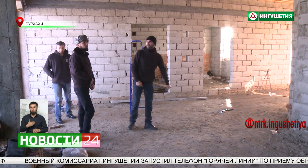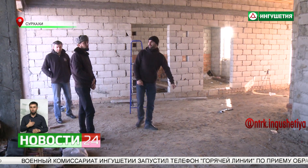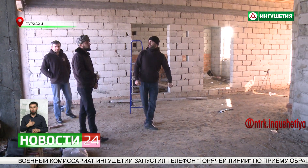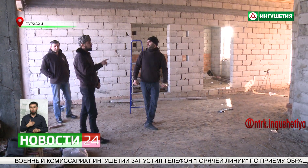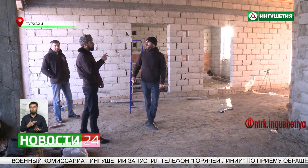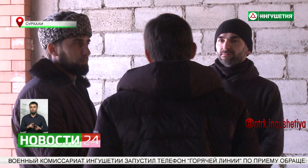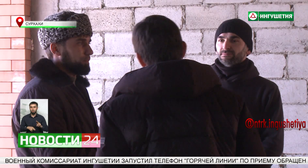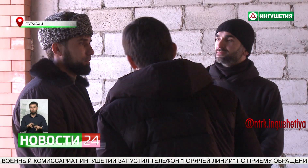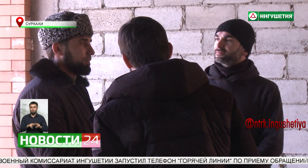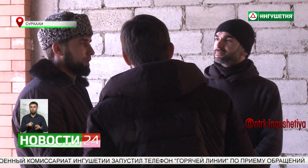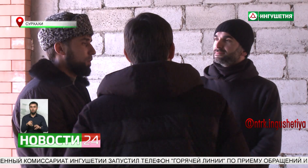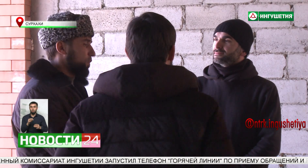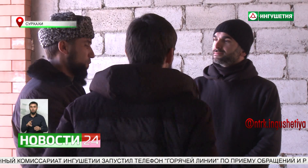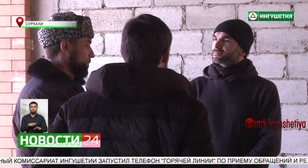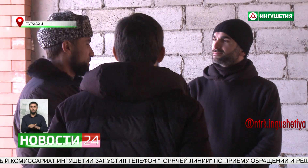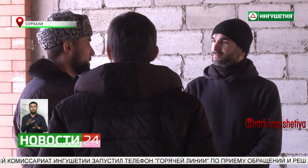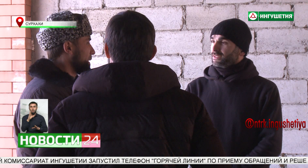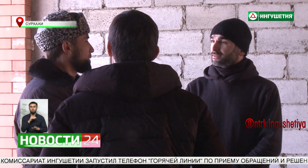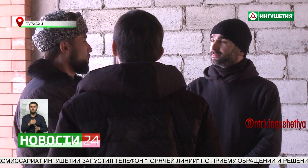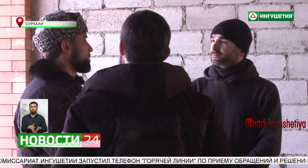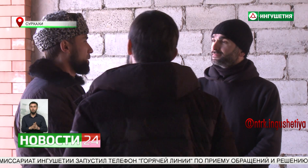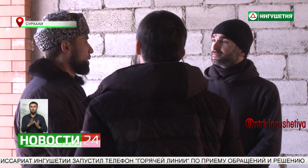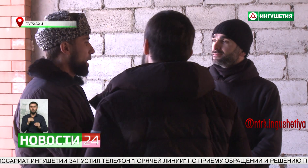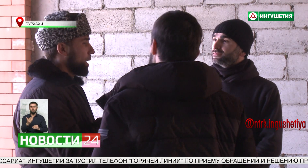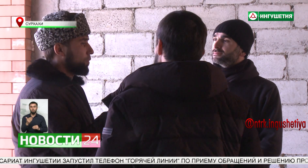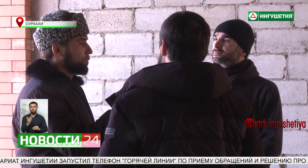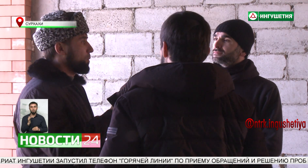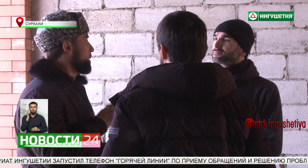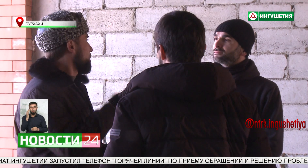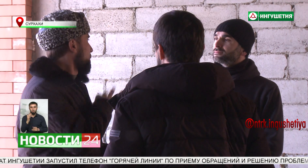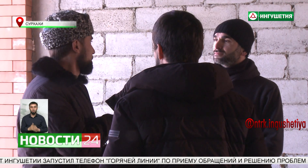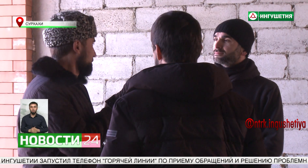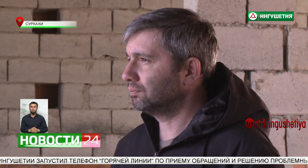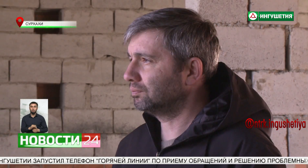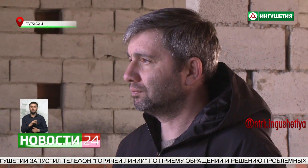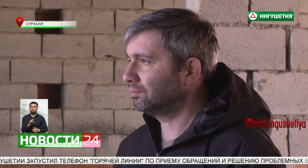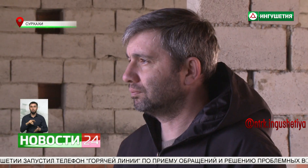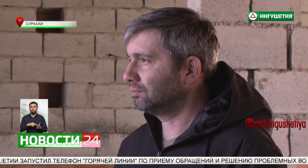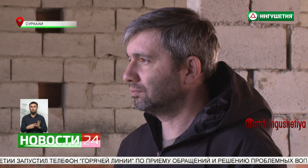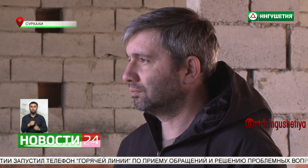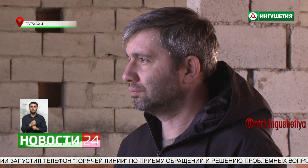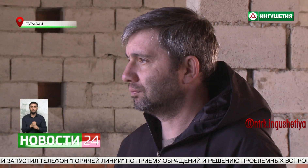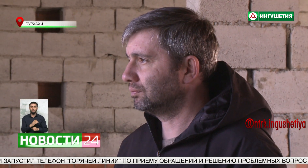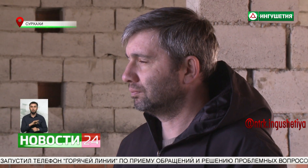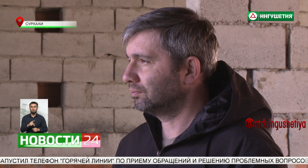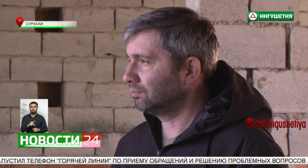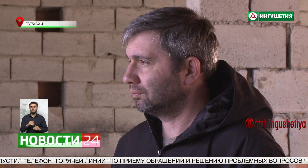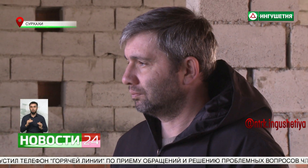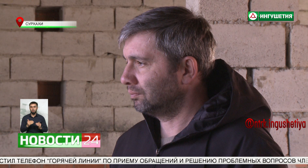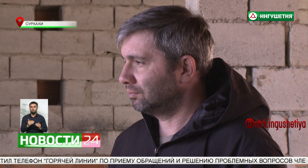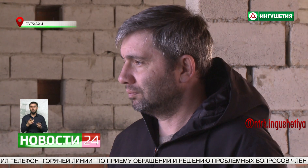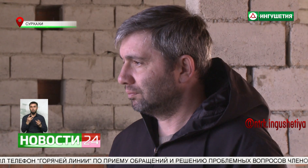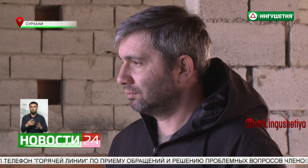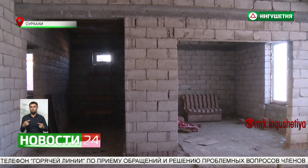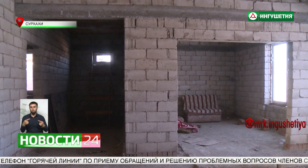в строительстве. Здесь он полностью сможет воплотить все свои творческие идеи. Интерьер планирует сделать в стиле минимализм, с